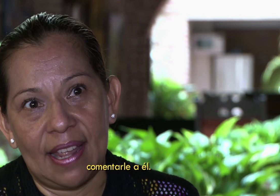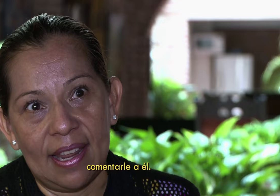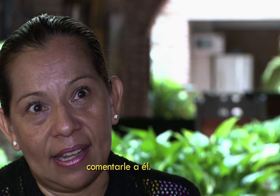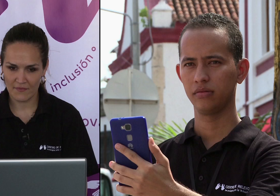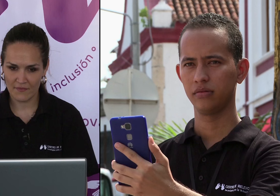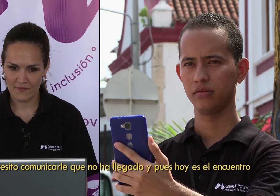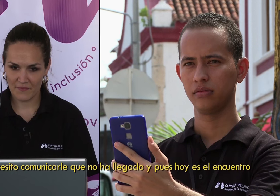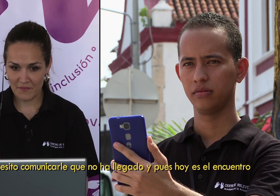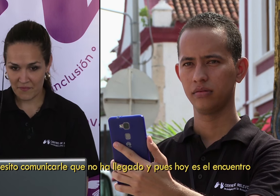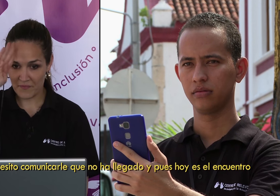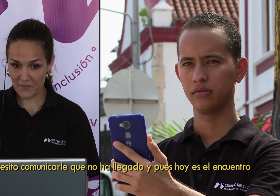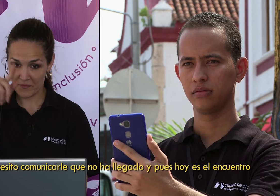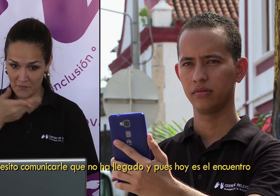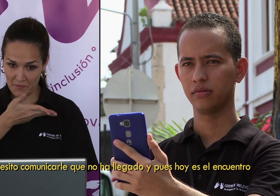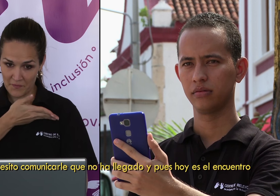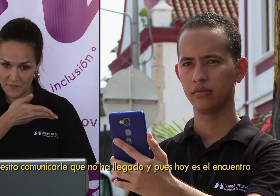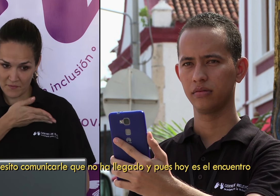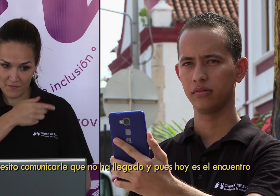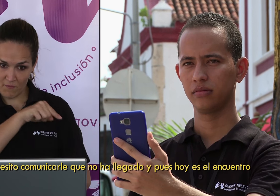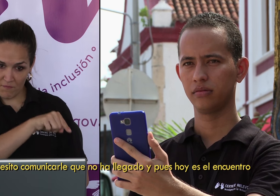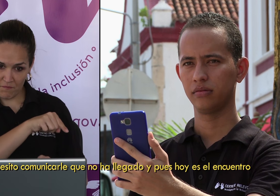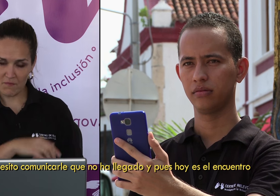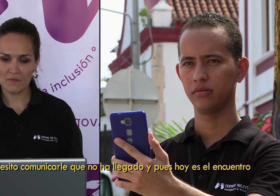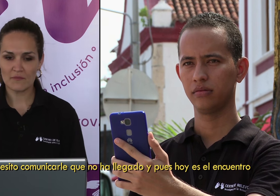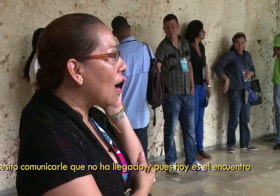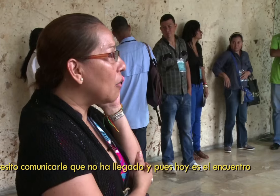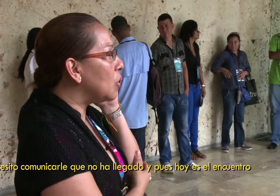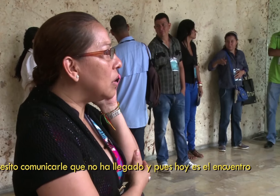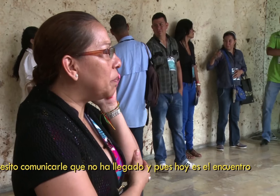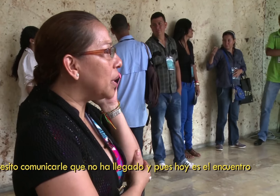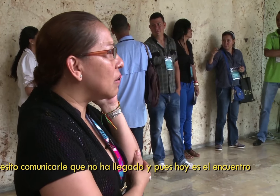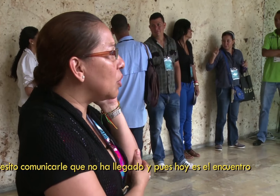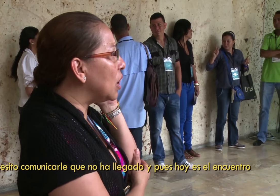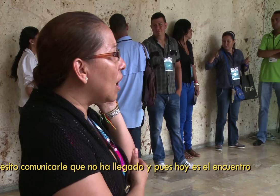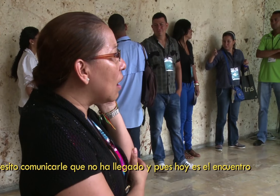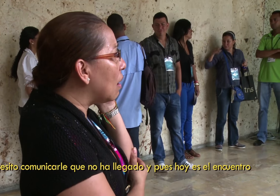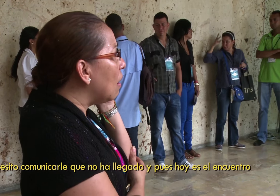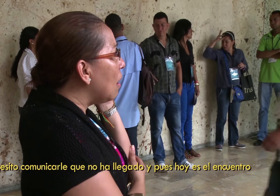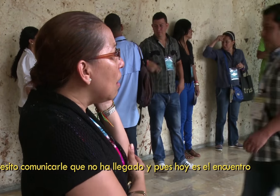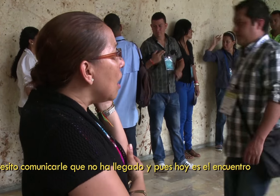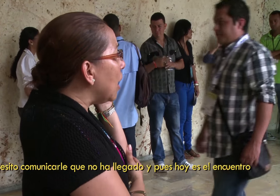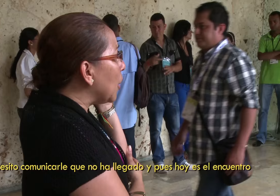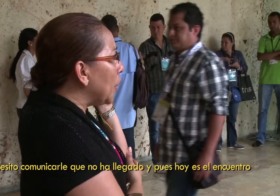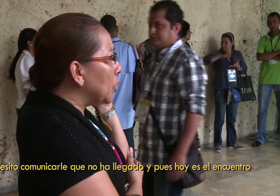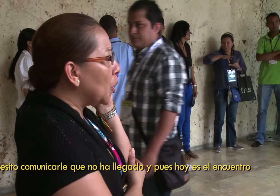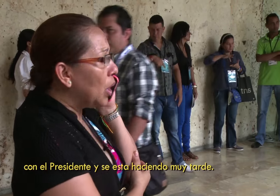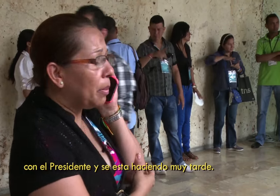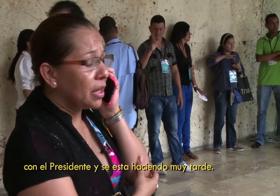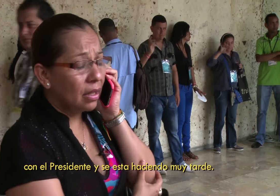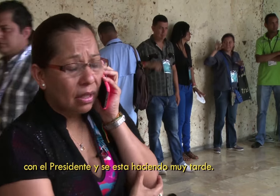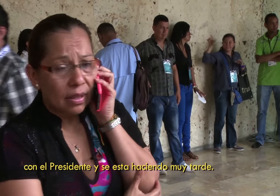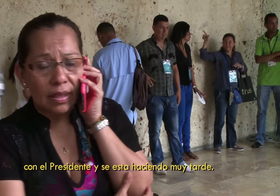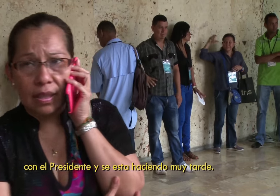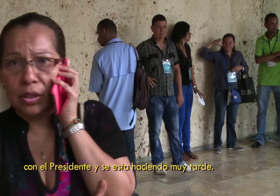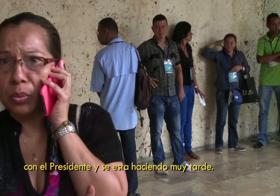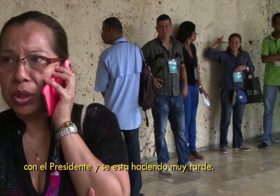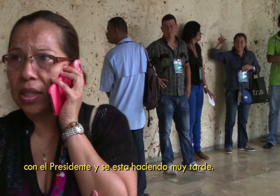él. Necesito comentarle que no ha llegado y pues hoy es el encuentro con el presidente y se está haciendo muy tarde.